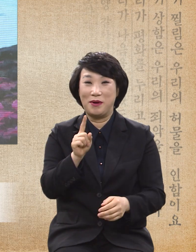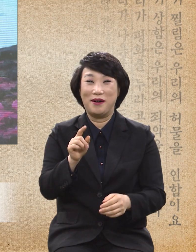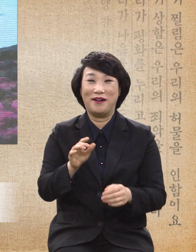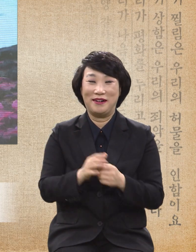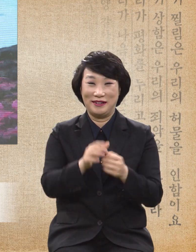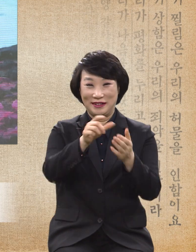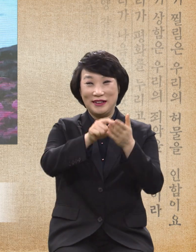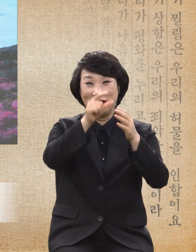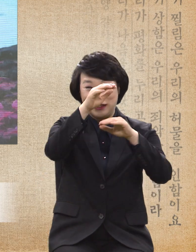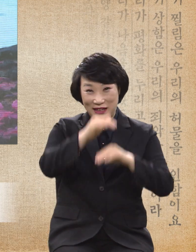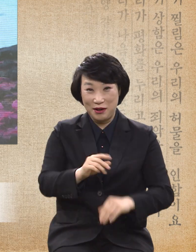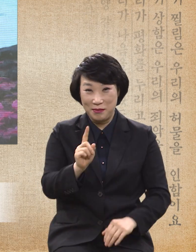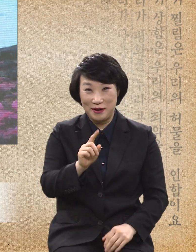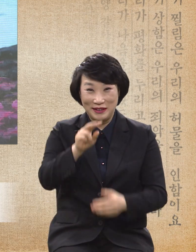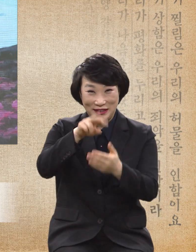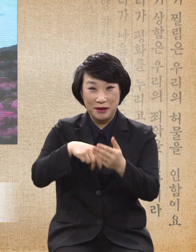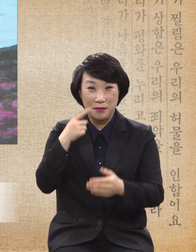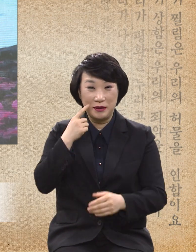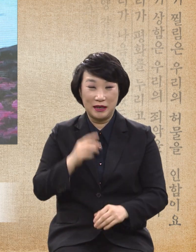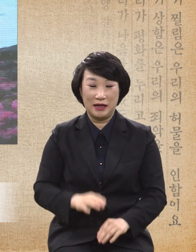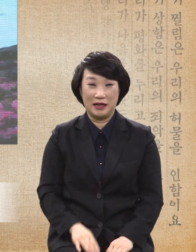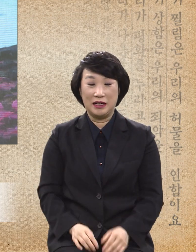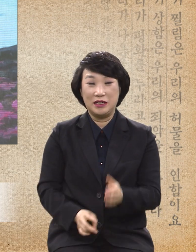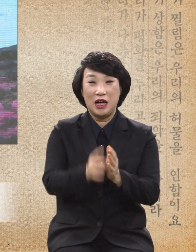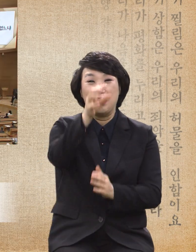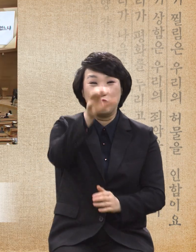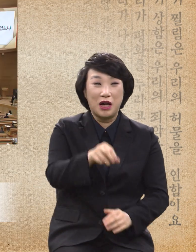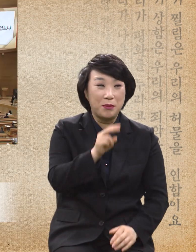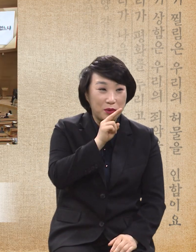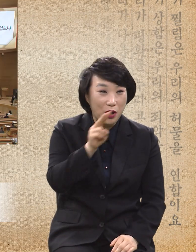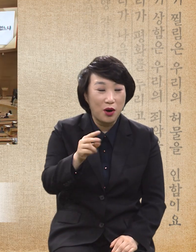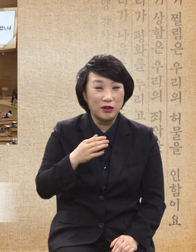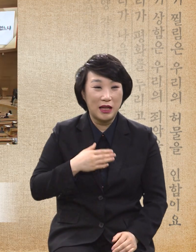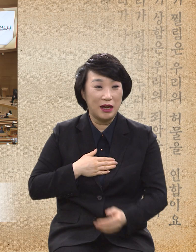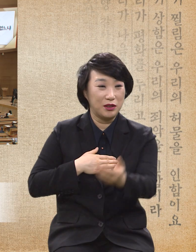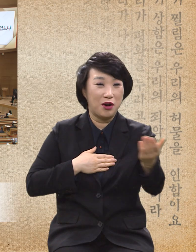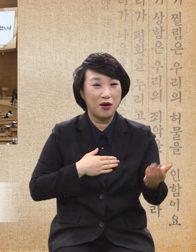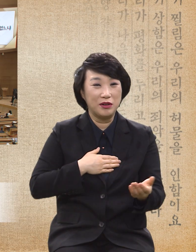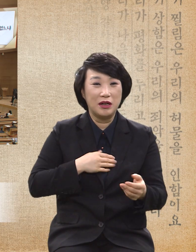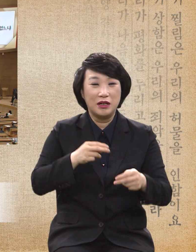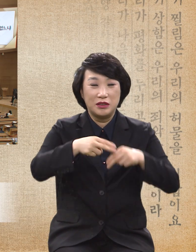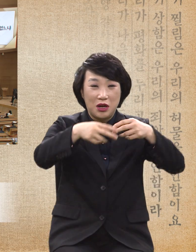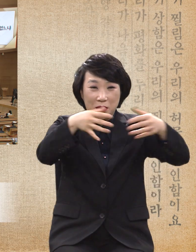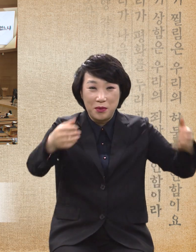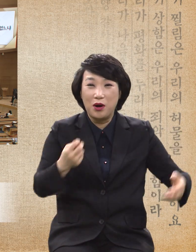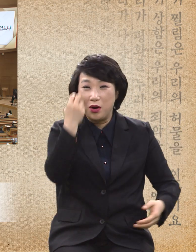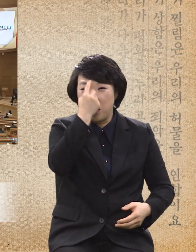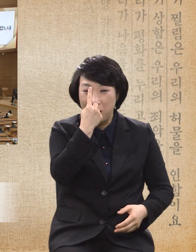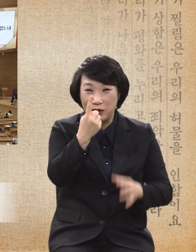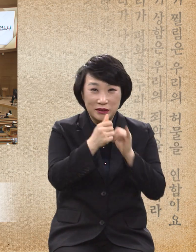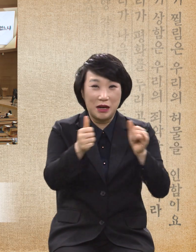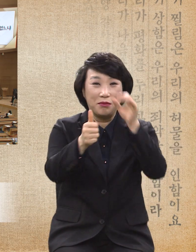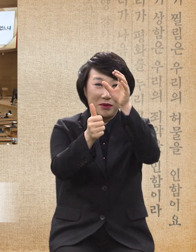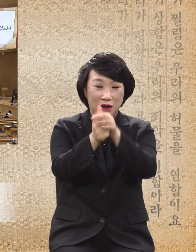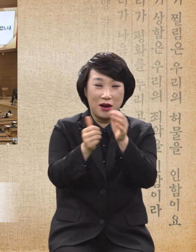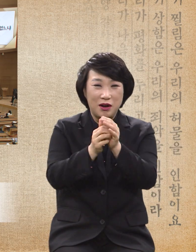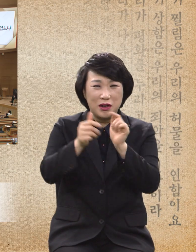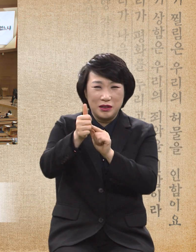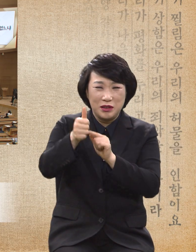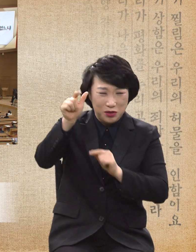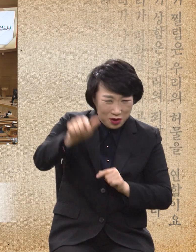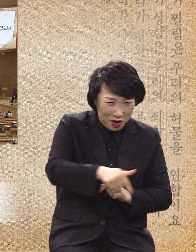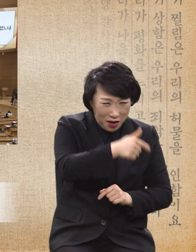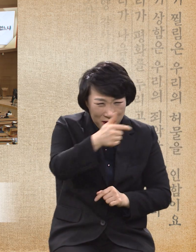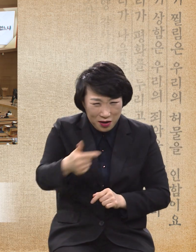뭐라고 말씀하셨느냐 읽어보세요. 예루살렘이여, 내가 너의 성벽 위에 파수꾼을 세우고 그들로 종일